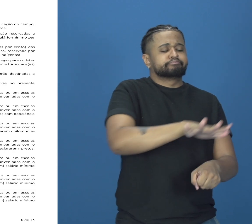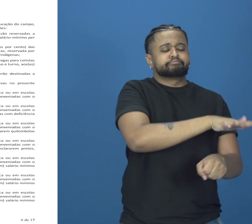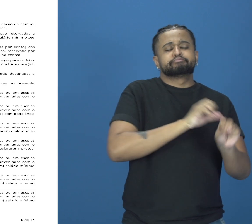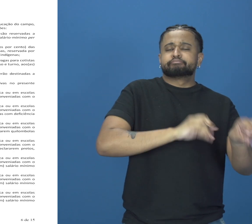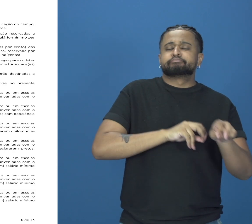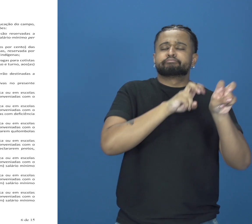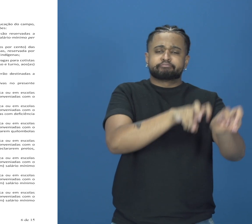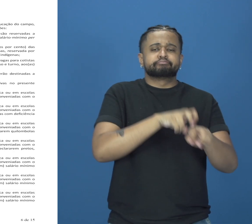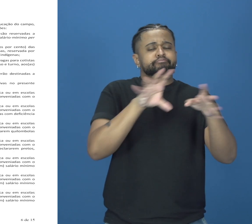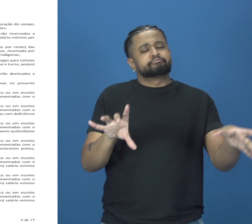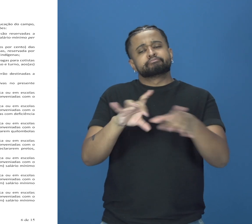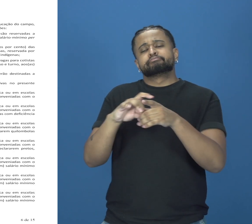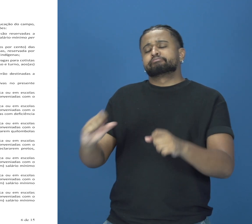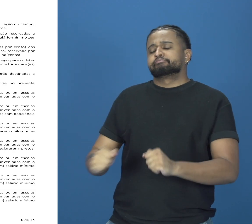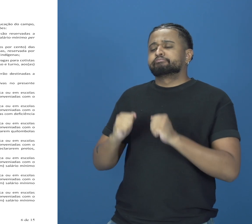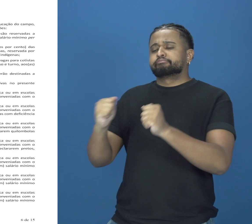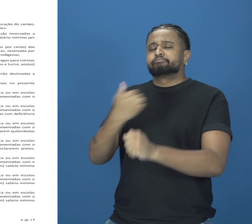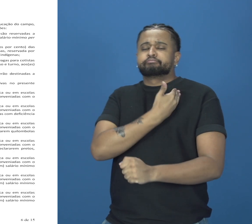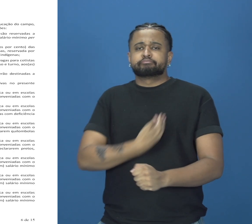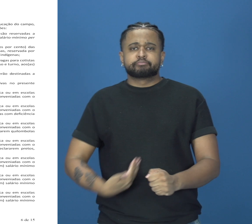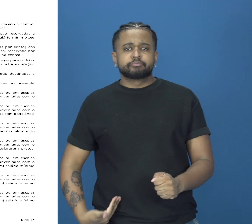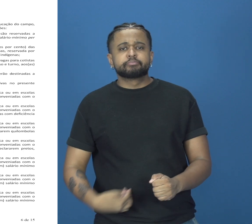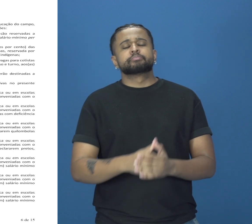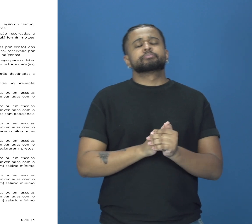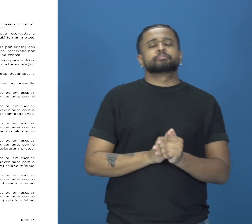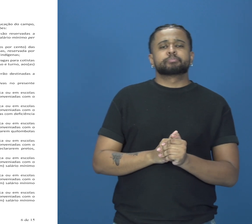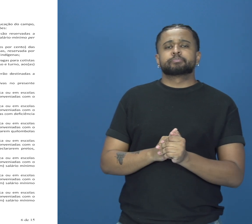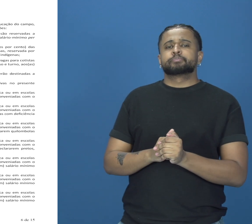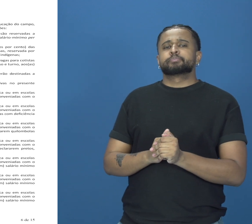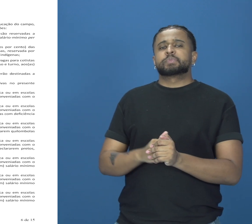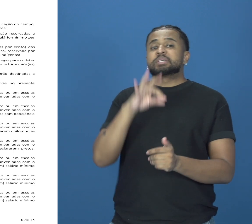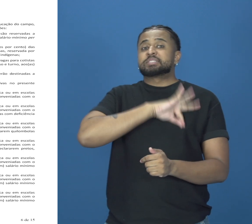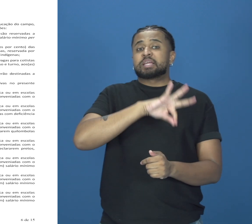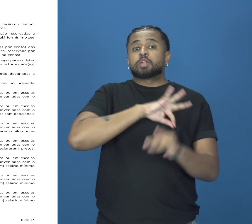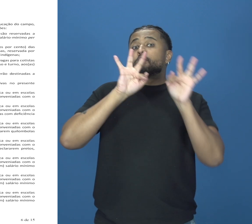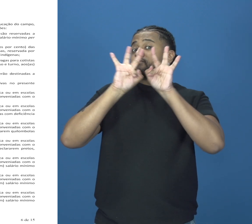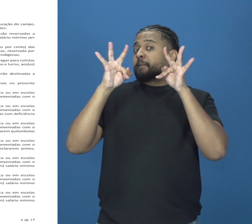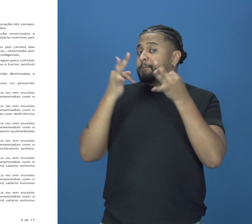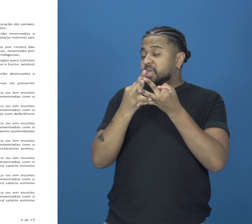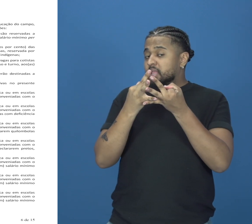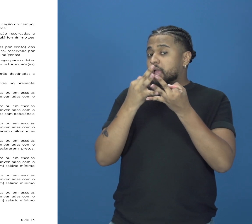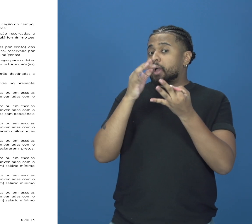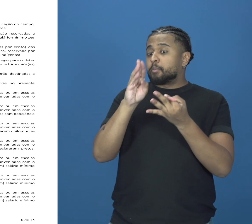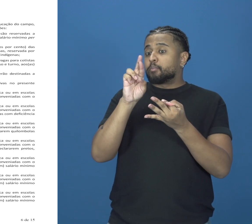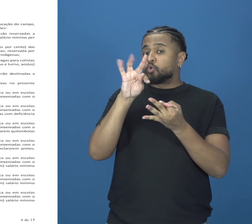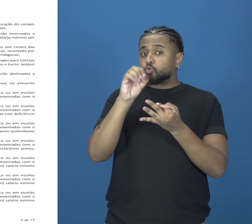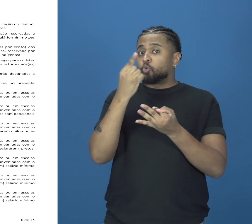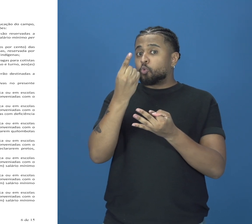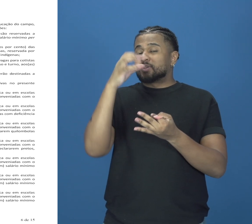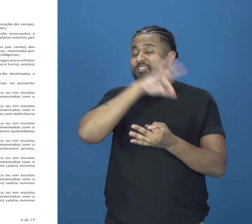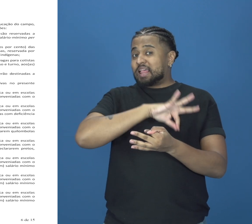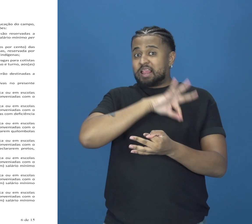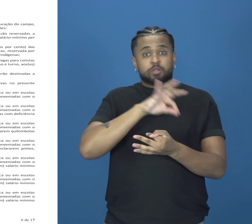no âmbito da educação do campo, conveniadas com o poder público, com renda familiar bruta igual ou inferior a um